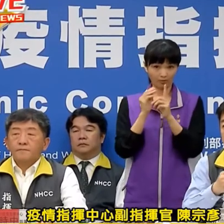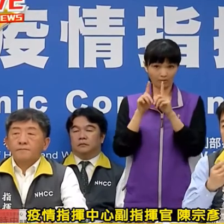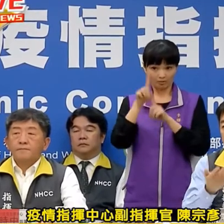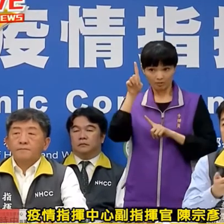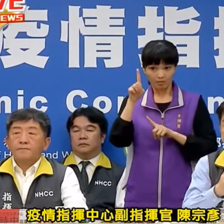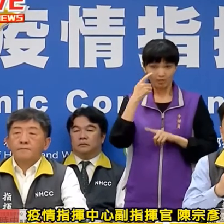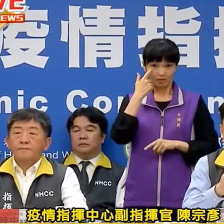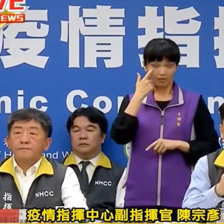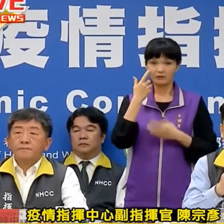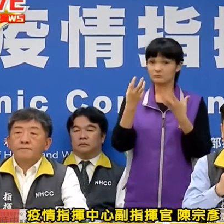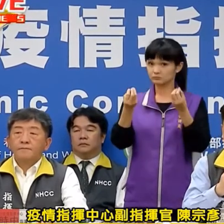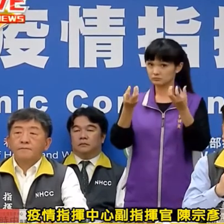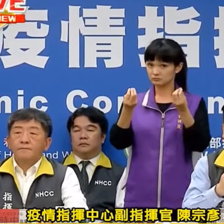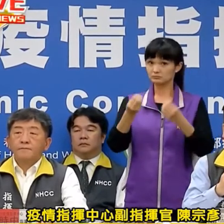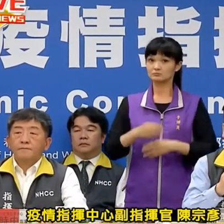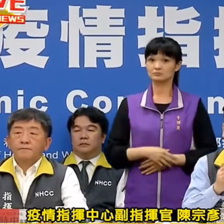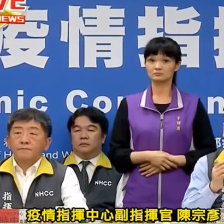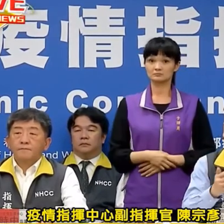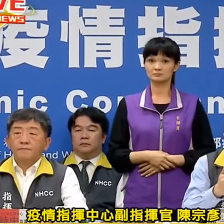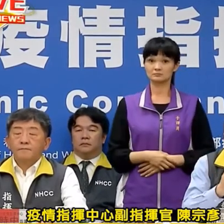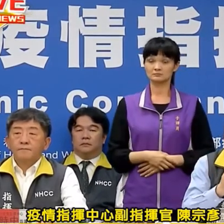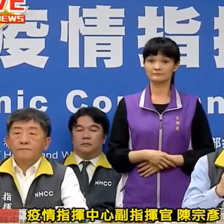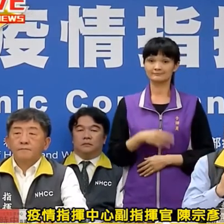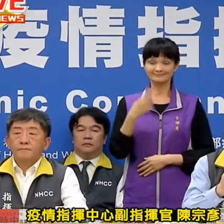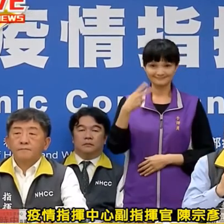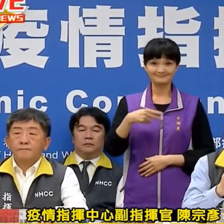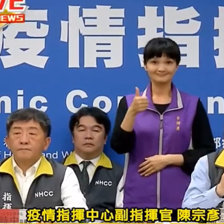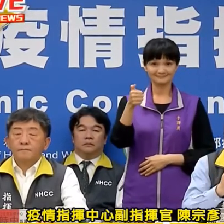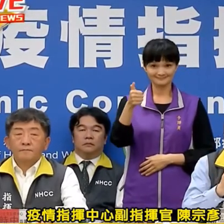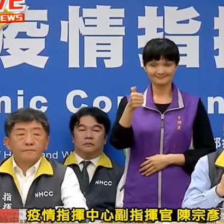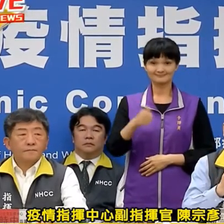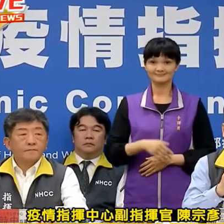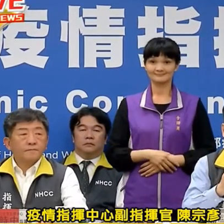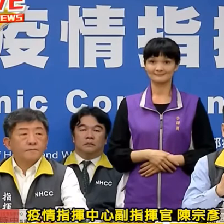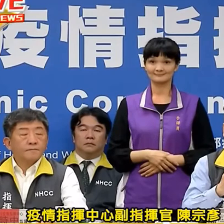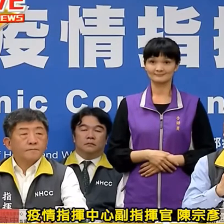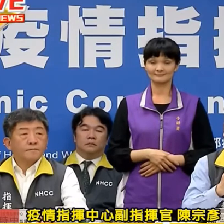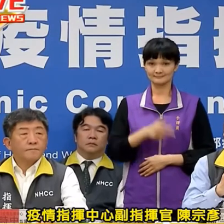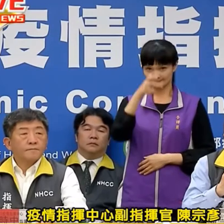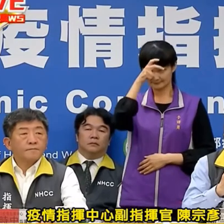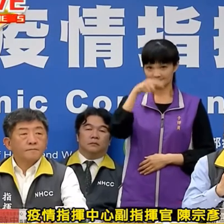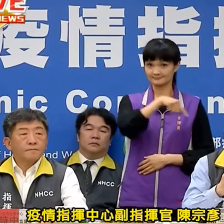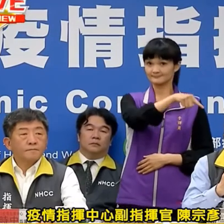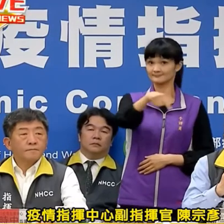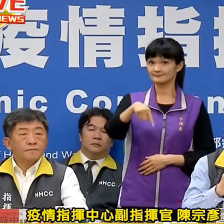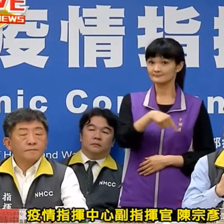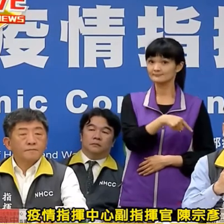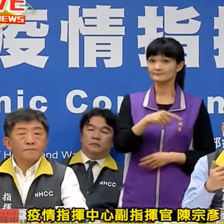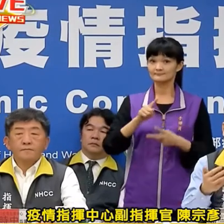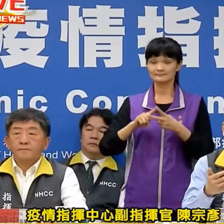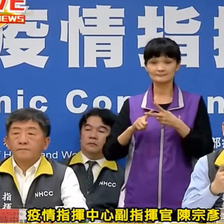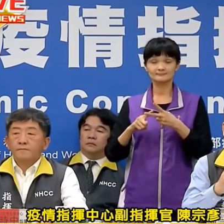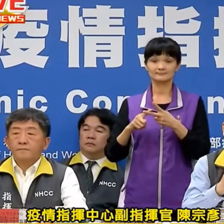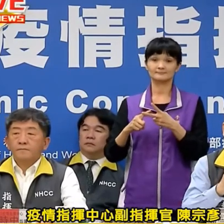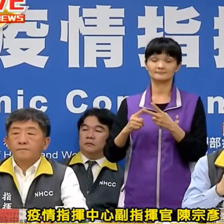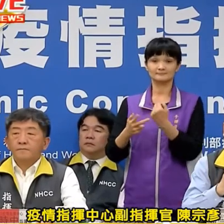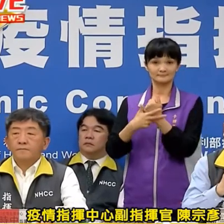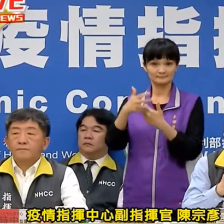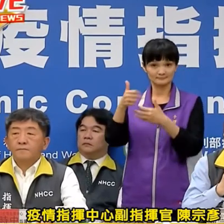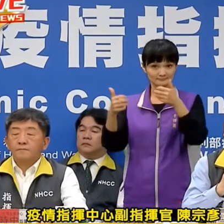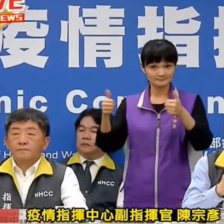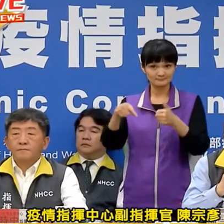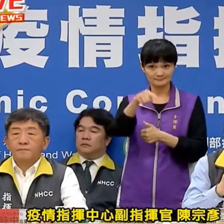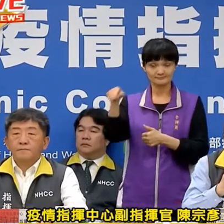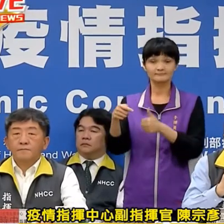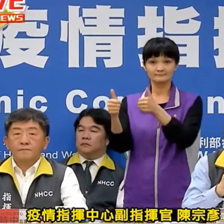高齁、哦、所以这点也还是要特别再讲一下。那还是很谢谢我们的远景跟这个民政，这也是我